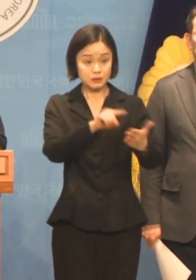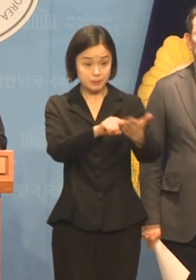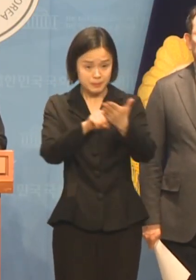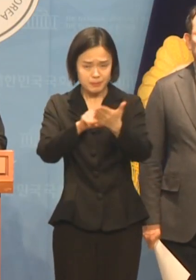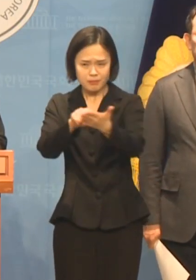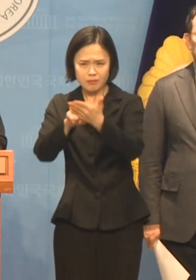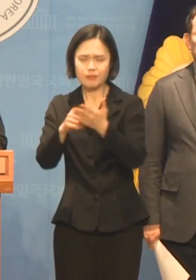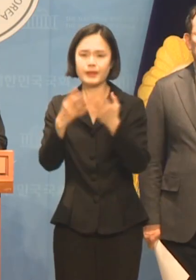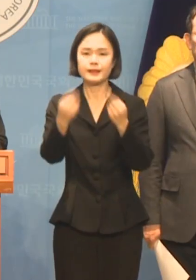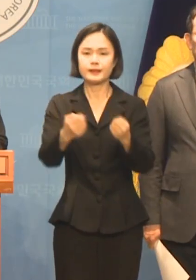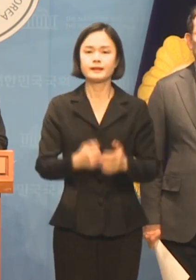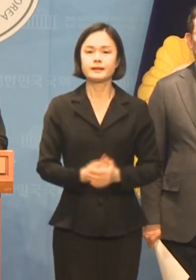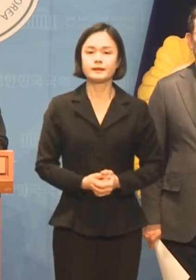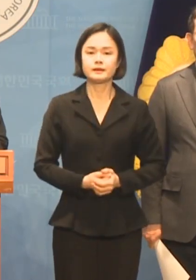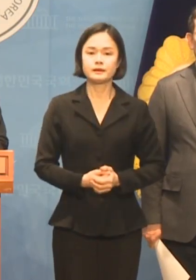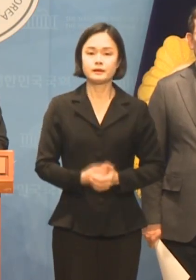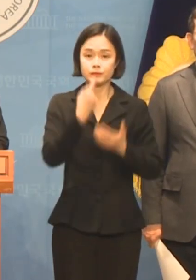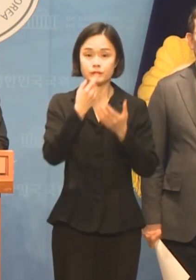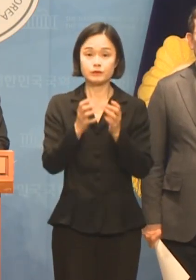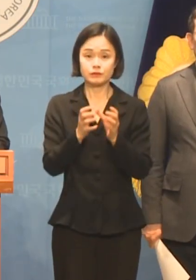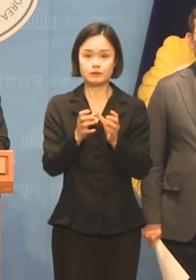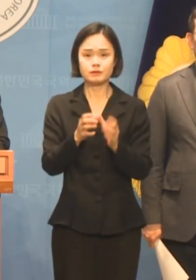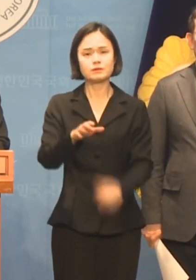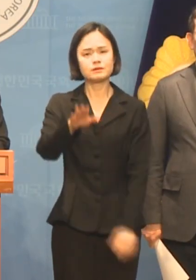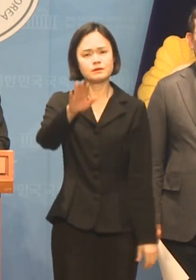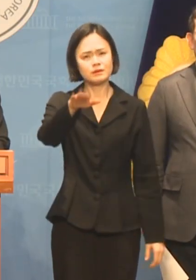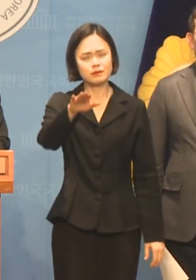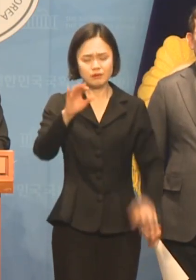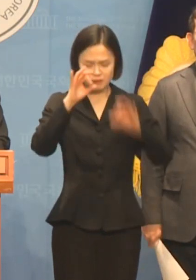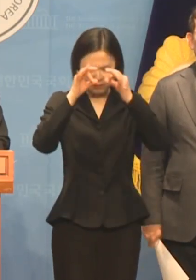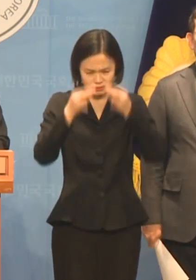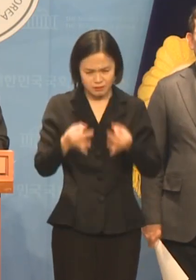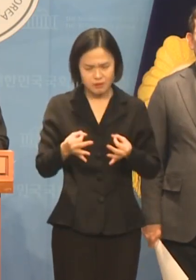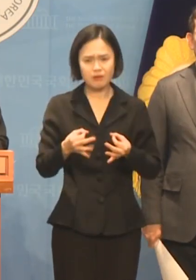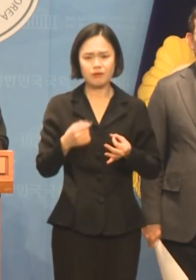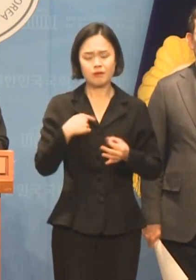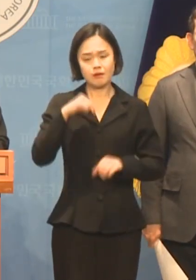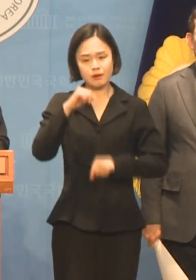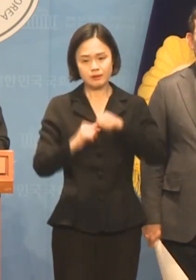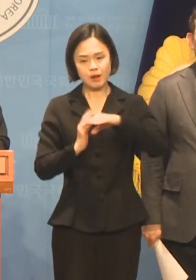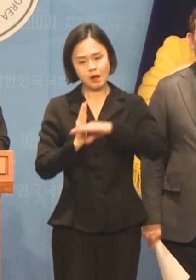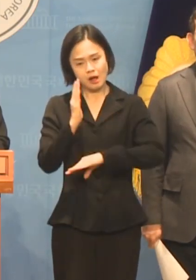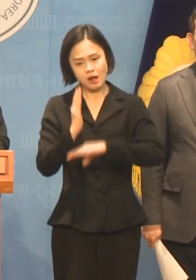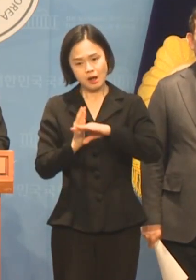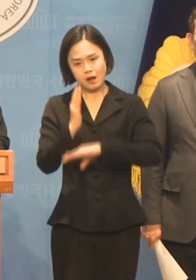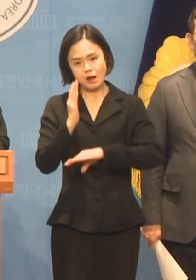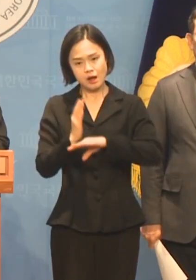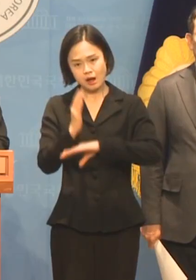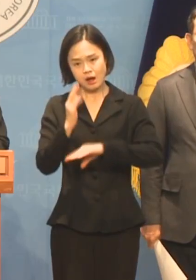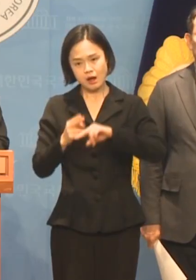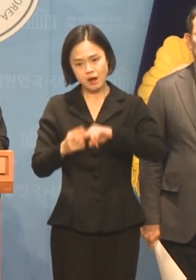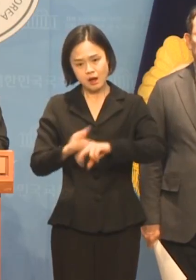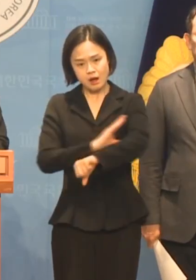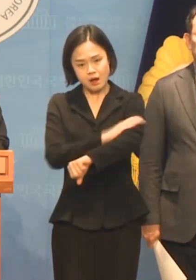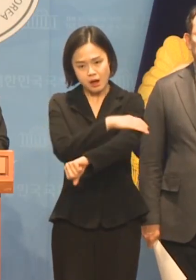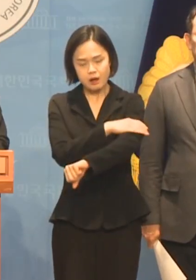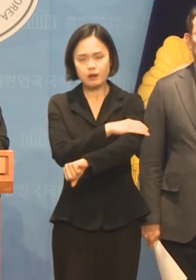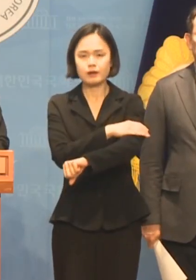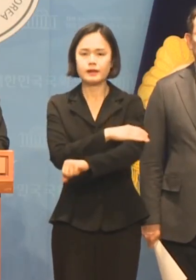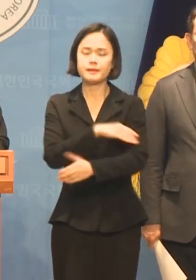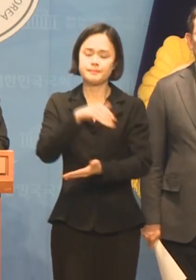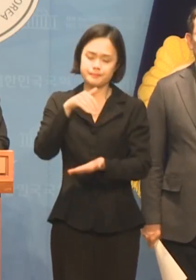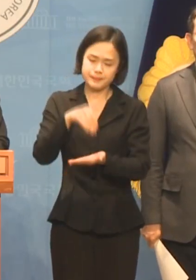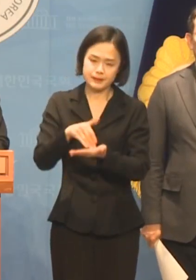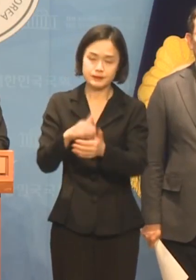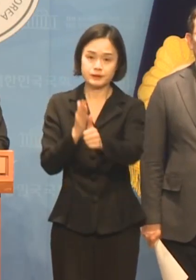이제라도 더불어민주당은 자신들이 얼마나 무도하고 과도한 행위를 일삼았는지 반성해야 하고 국민